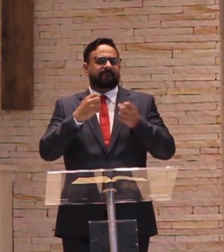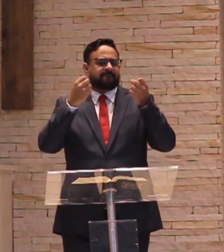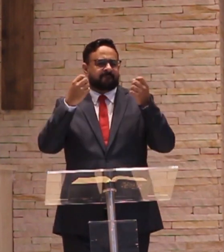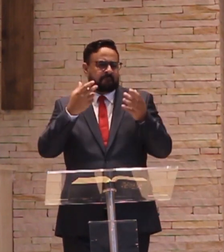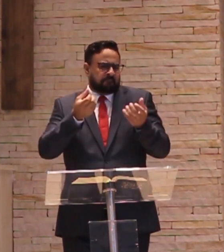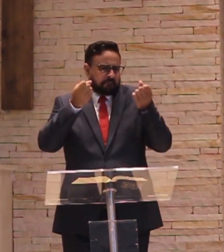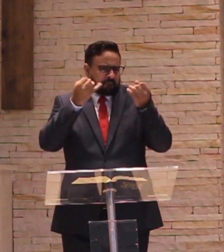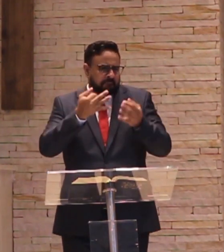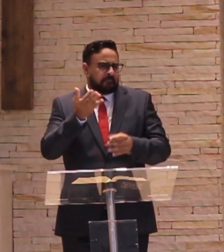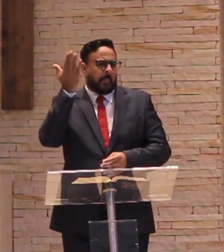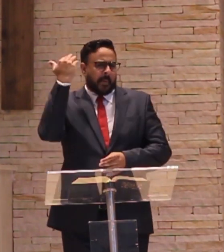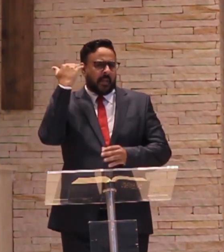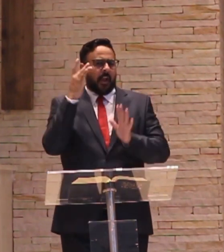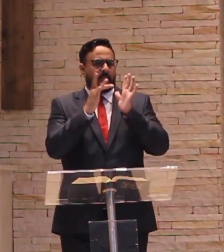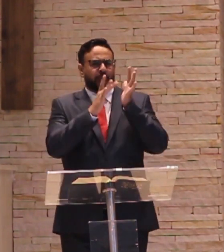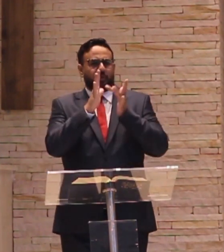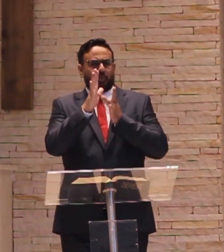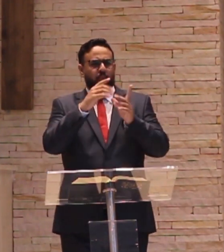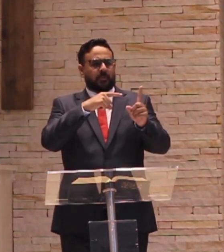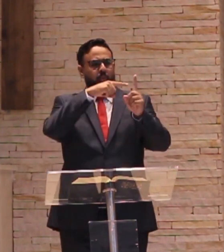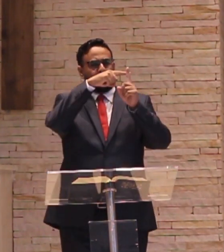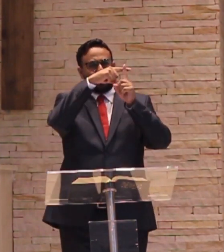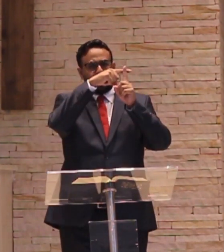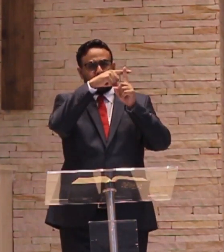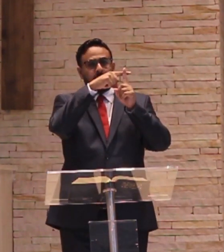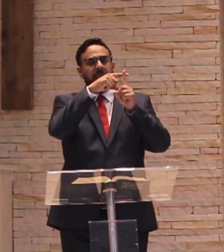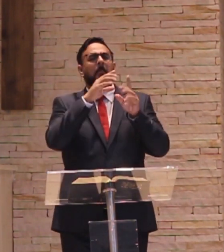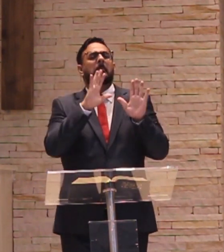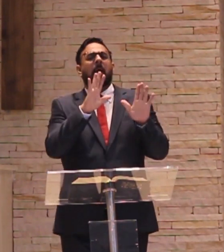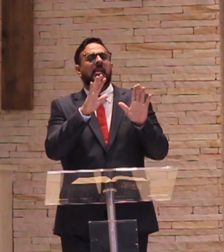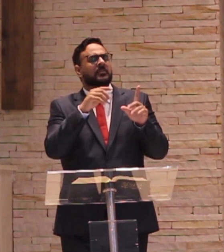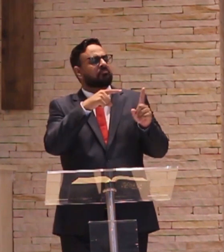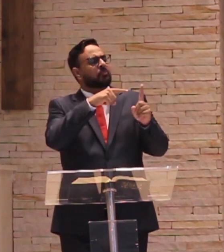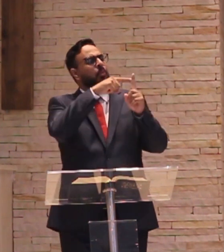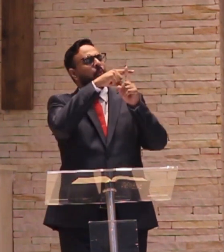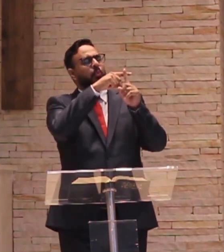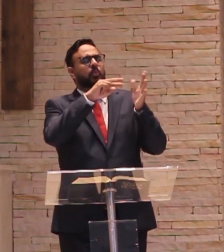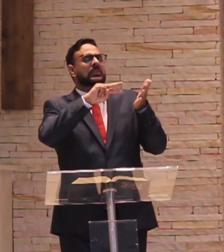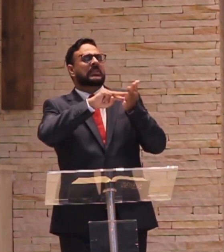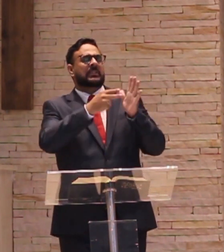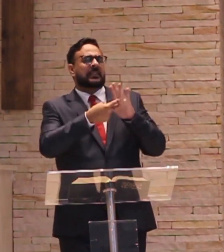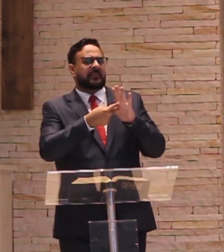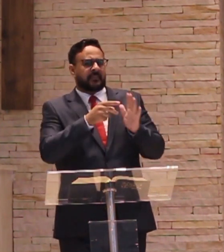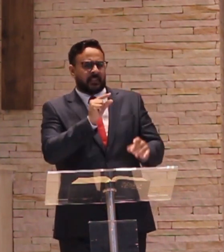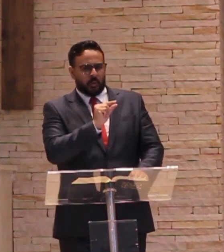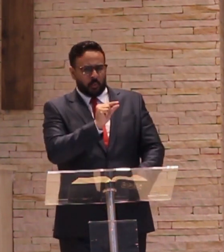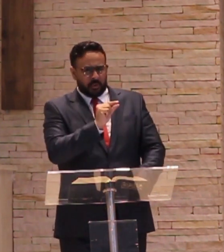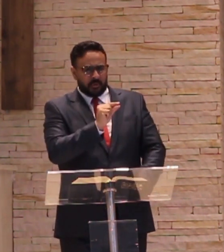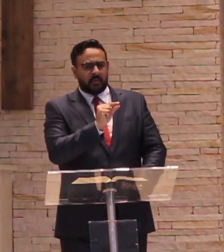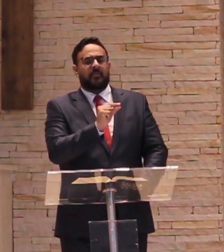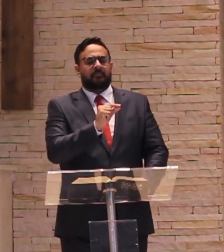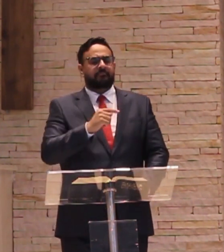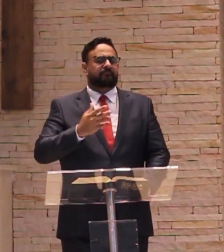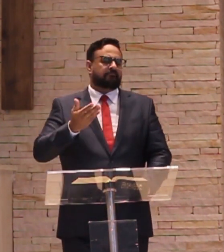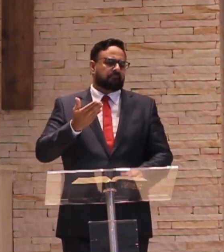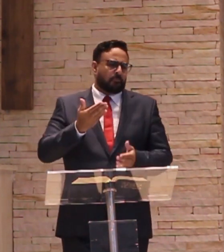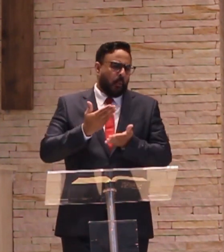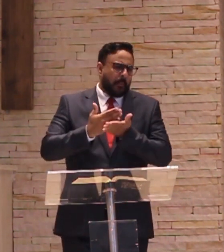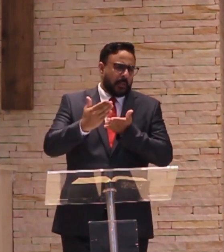chegou a algumas conclusões a respeito do que era uma morte na cruz. Essa prática de condenar